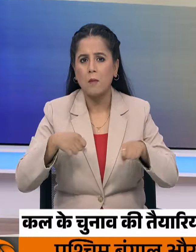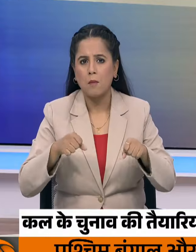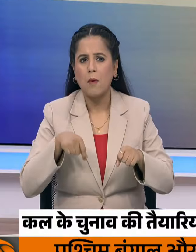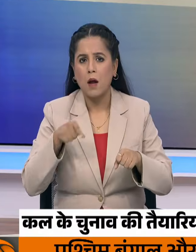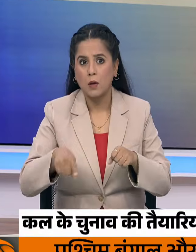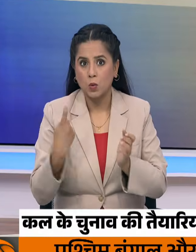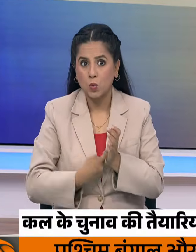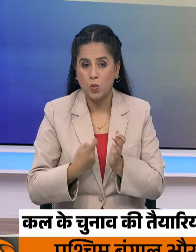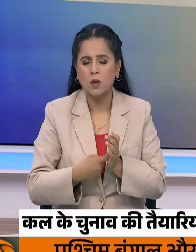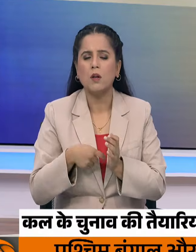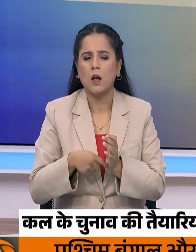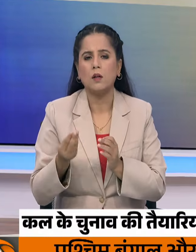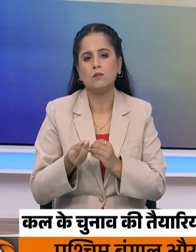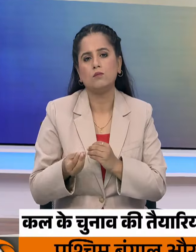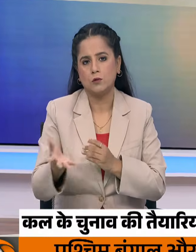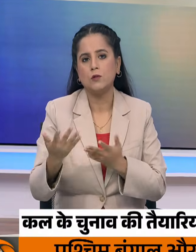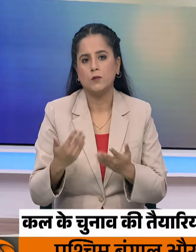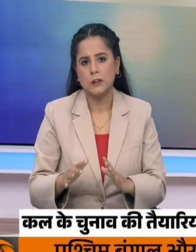में दी गई ढील।